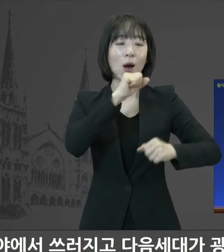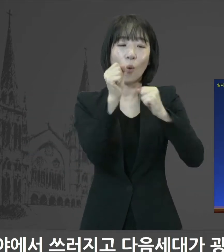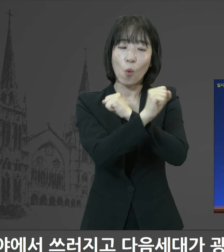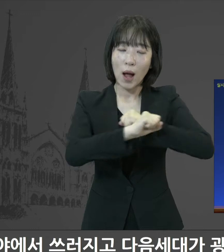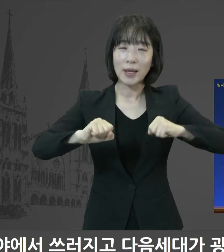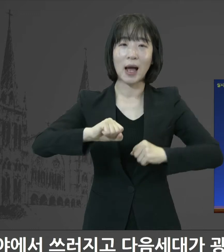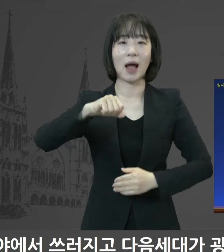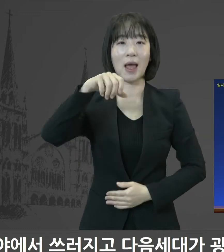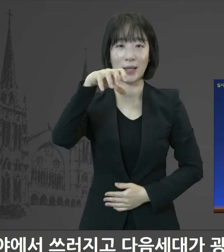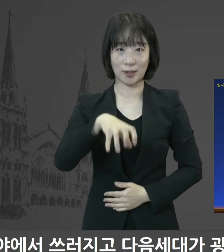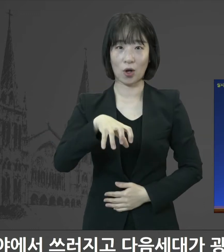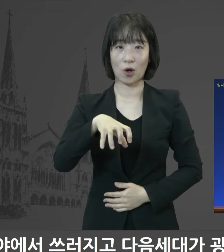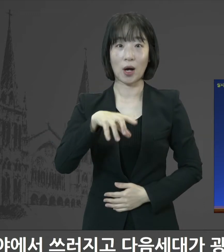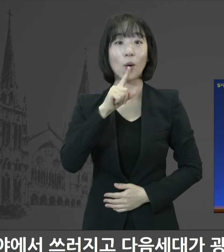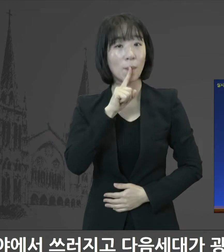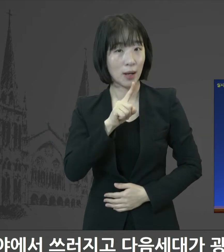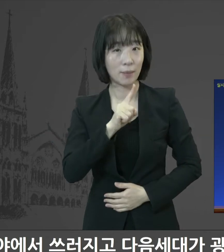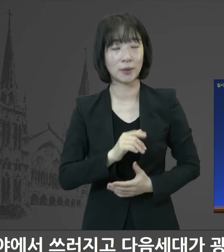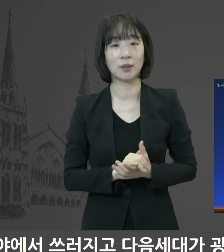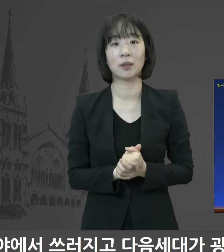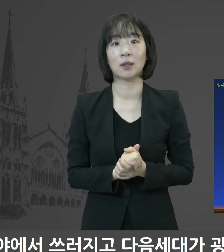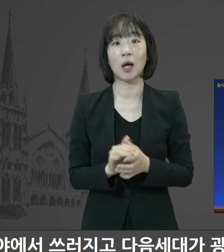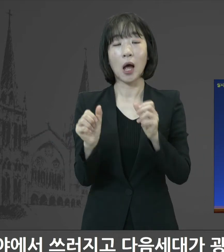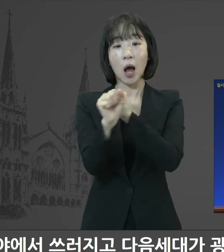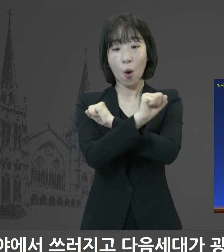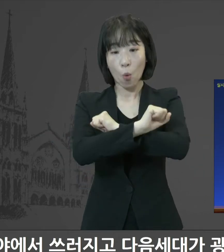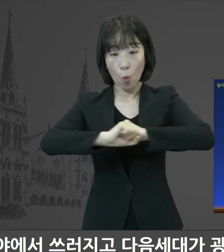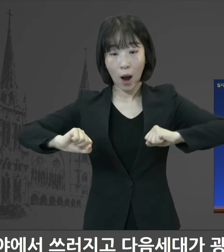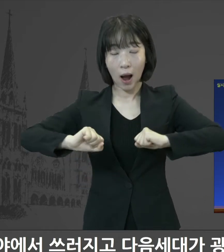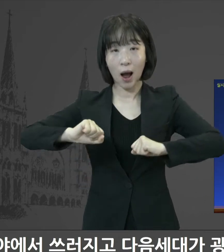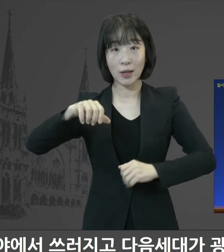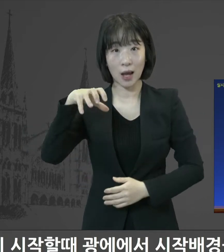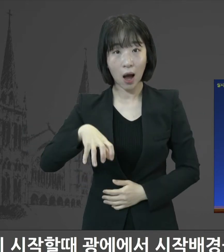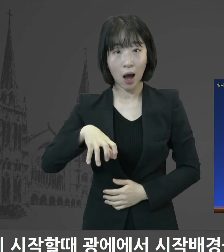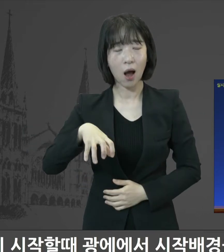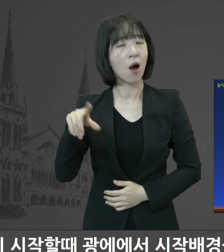것이죠. 여러분, 광야 그러면 어떤